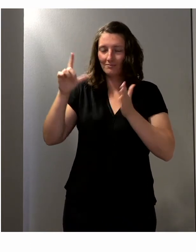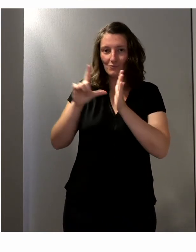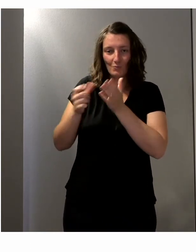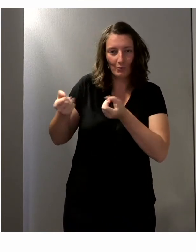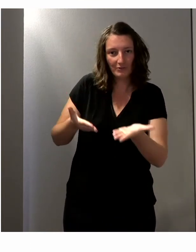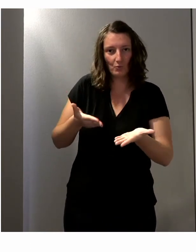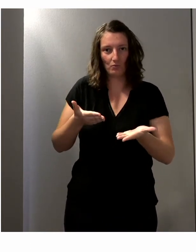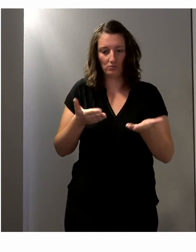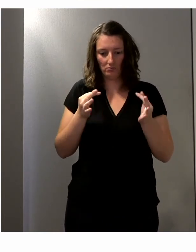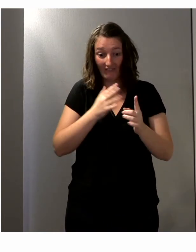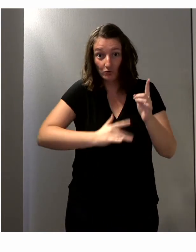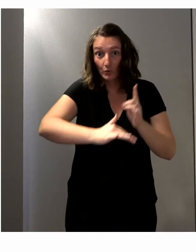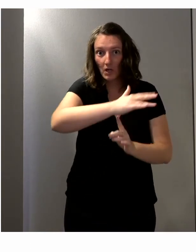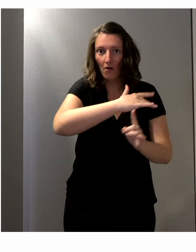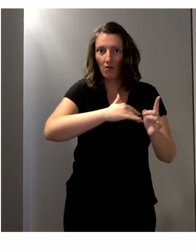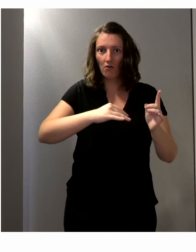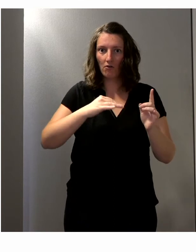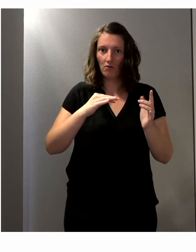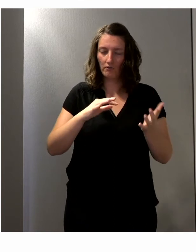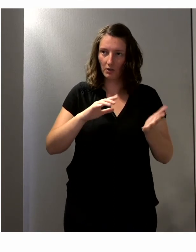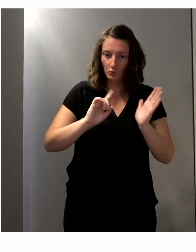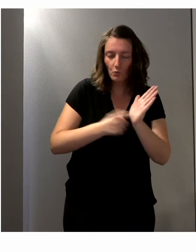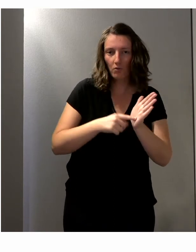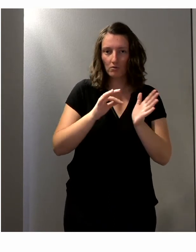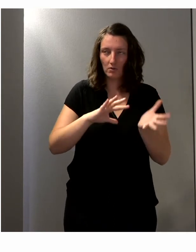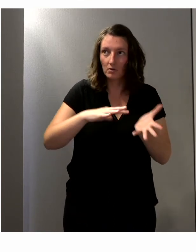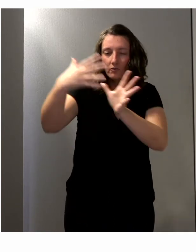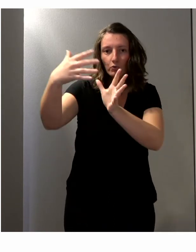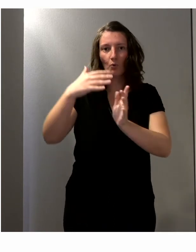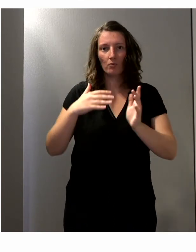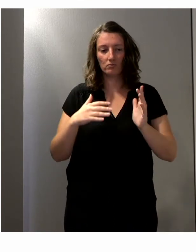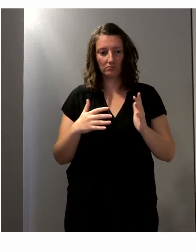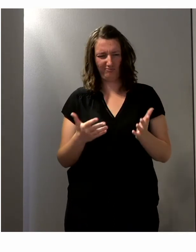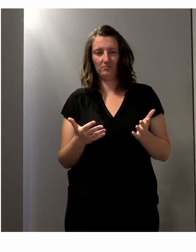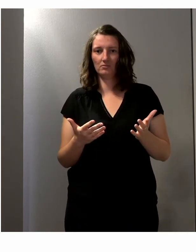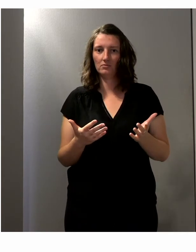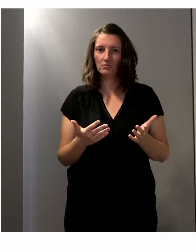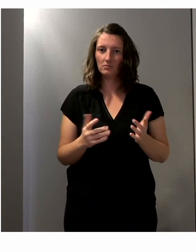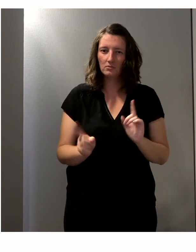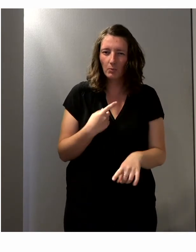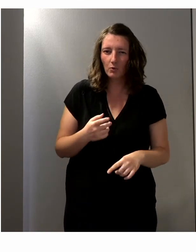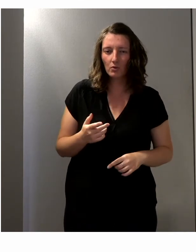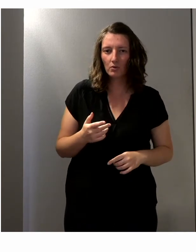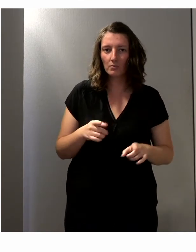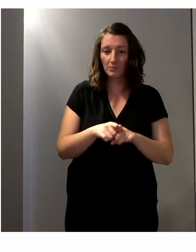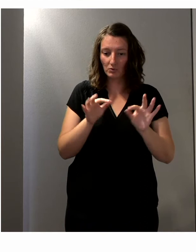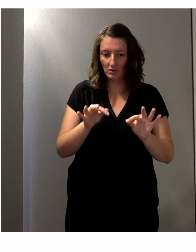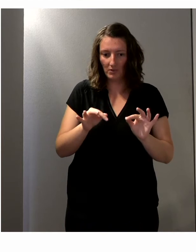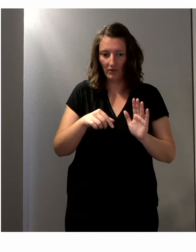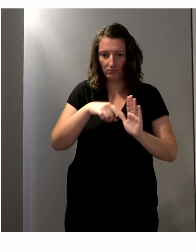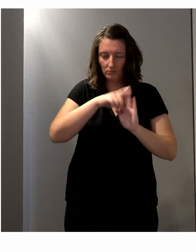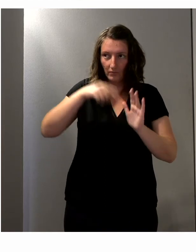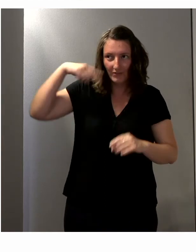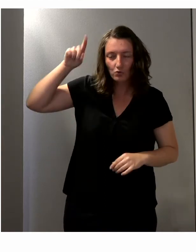que ça représente en termes de droits, mais également en termes de principe.